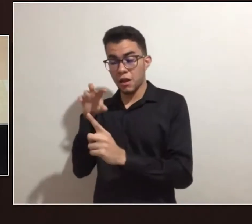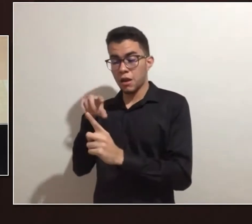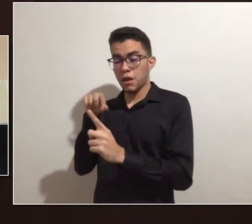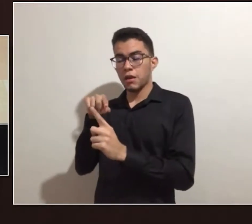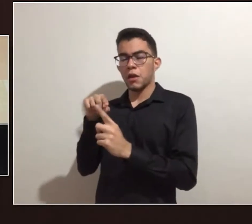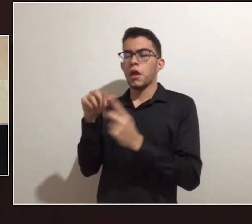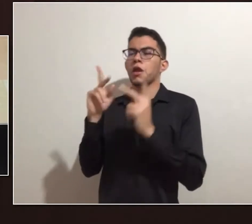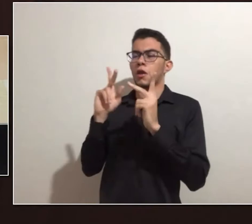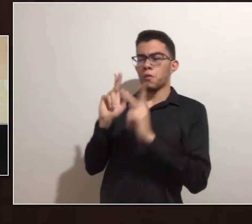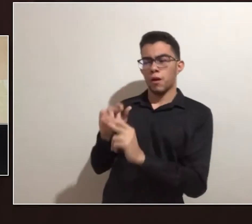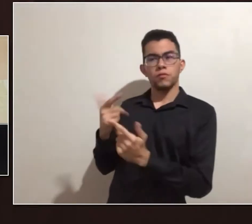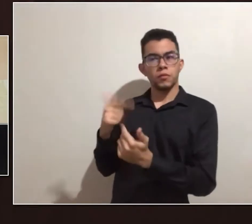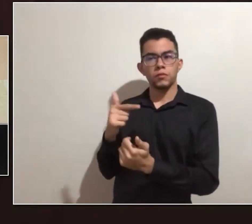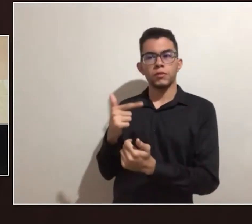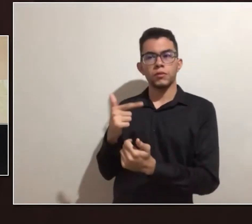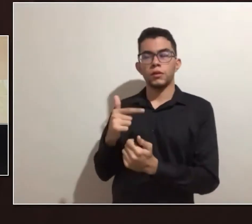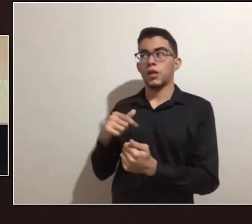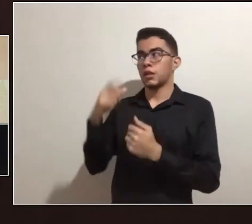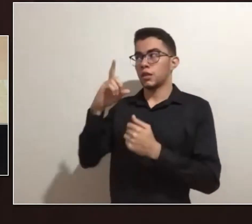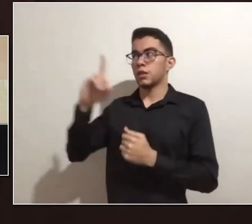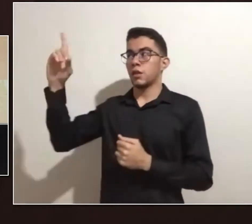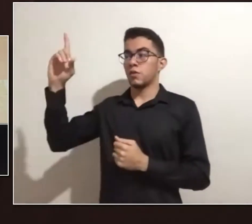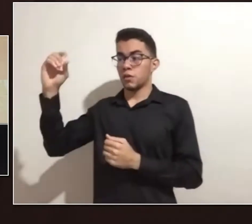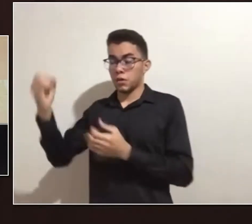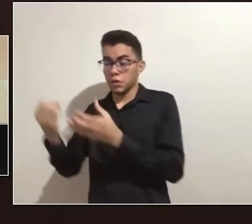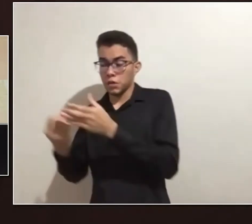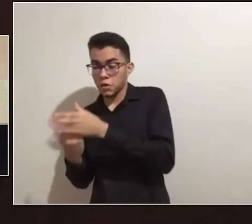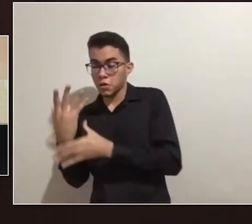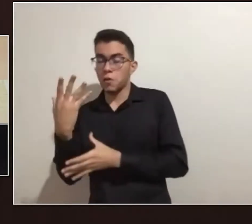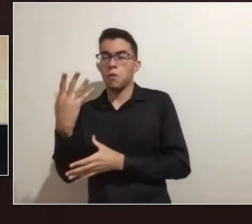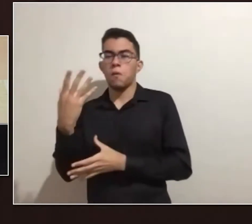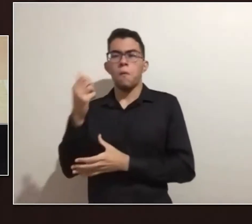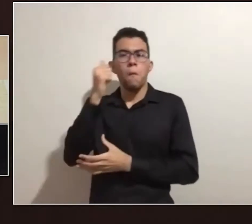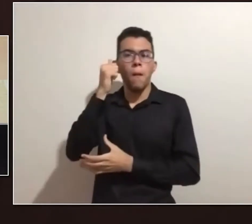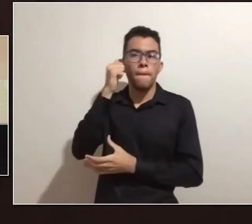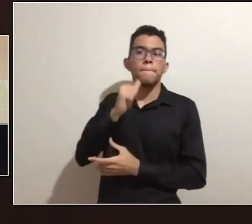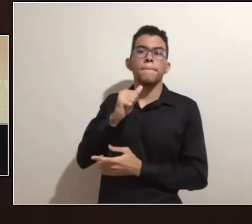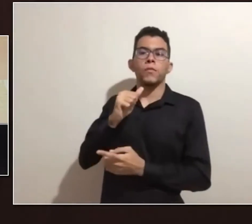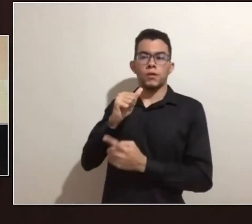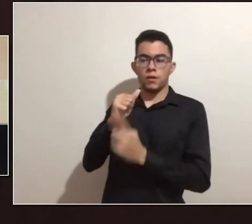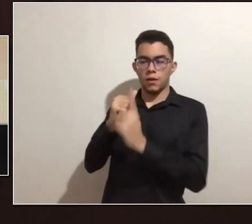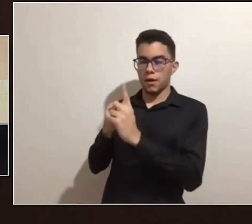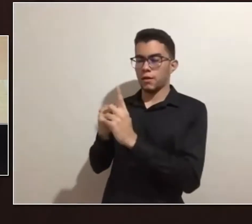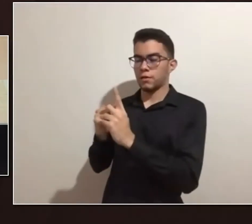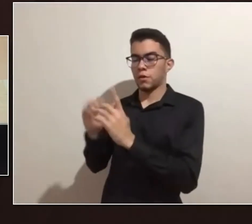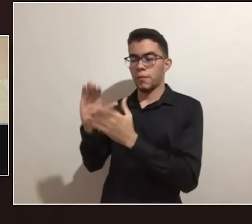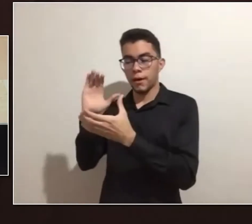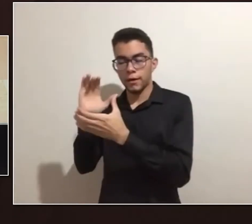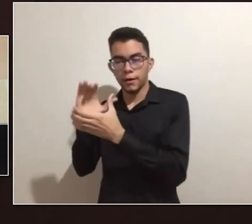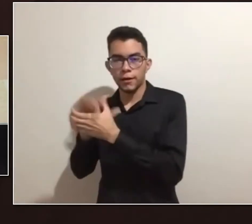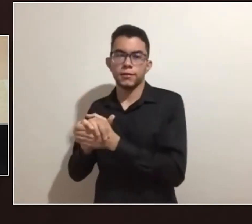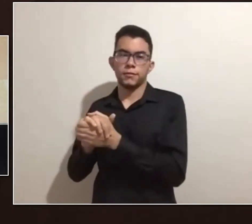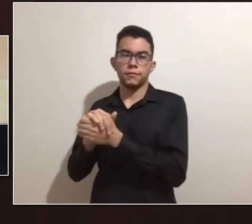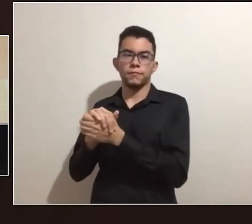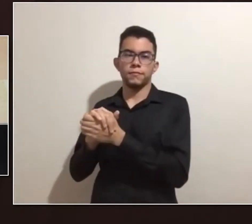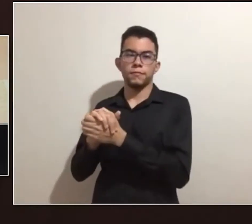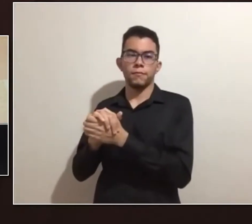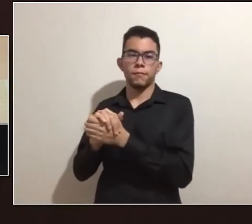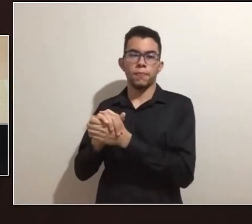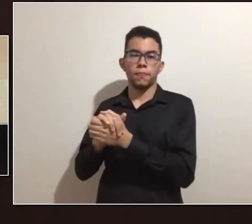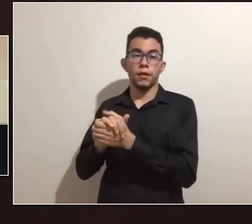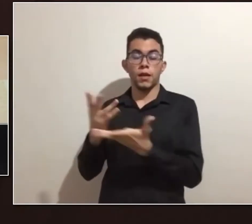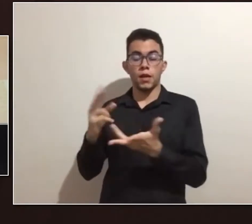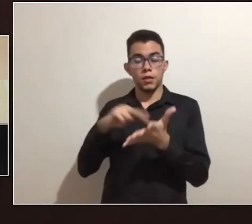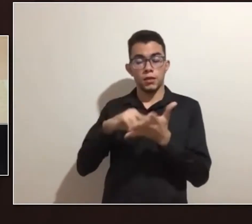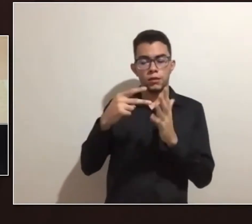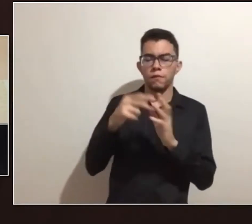foi tirado. Então, queridos irmãos, a igreja surgiu quando Deus fez Cristo morrer na cruz.